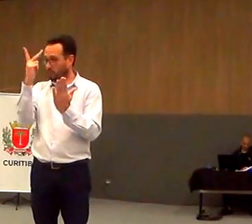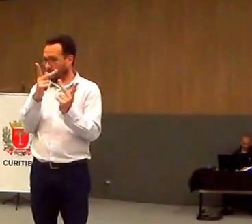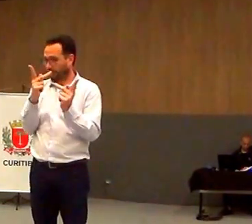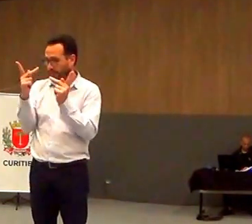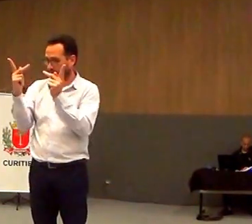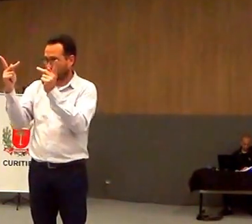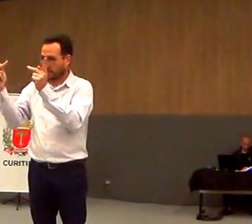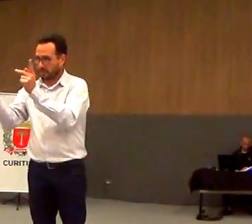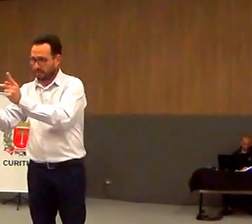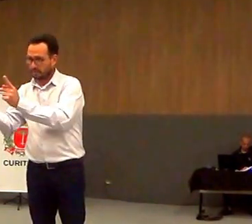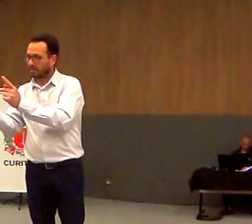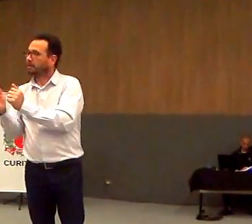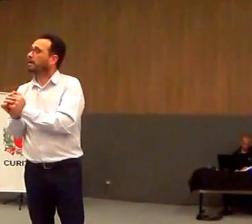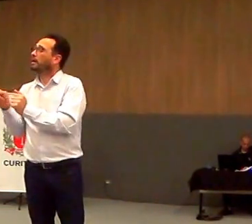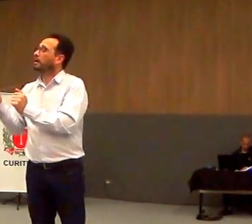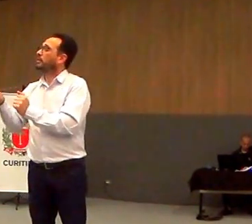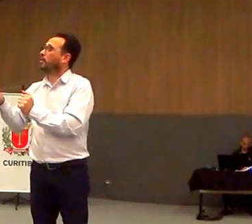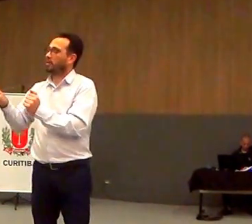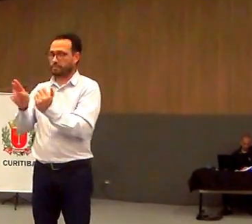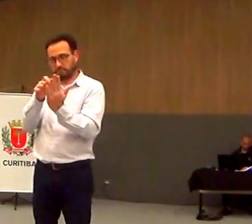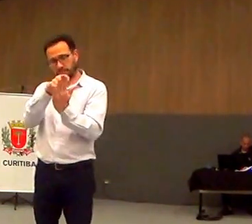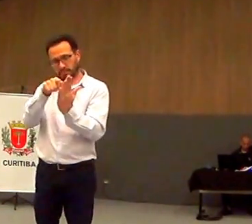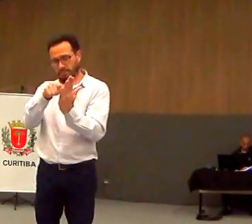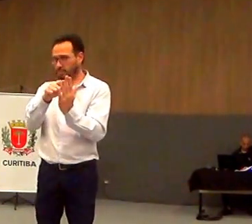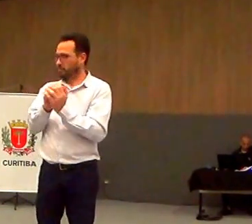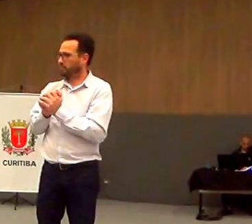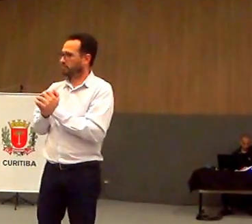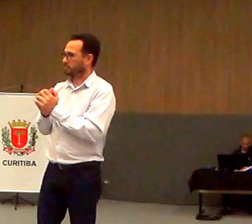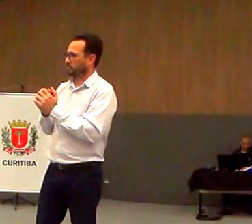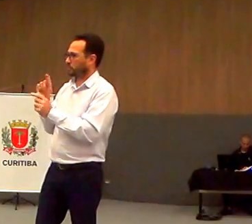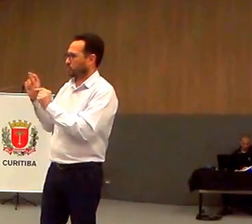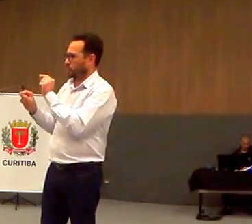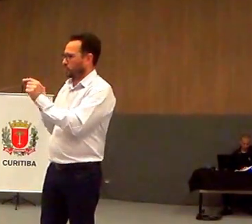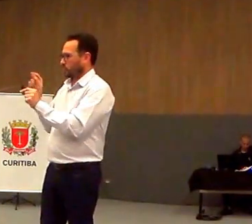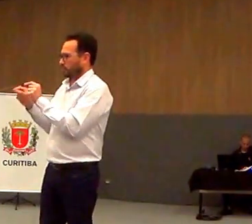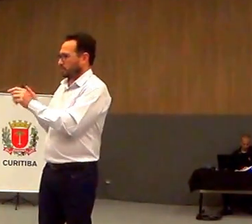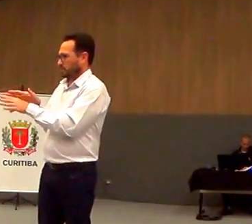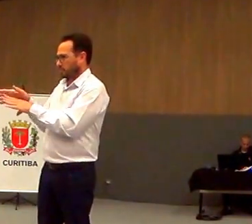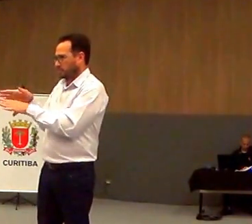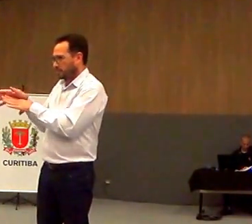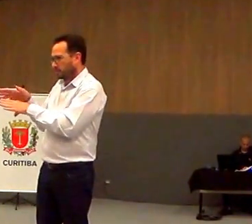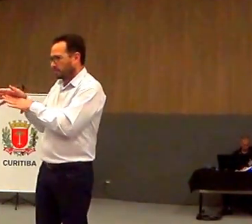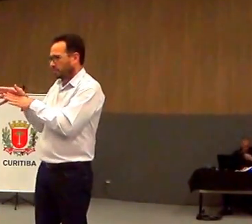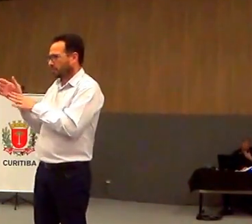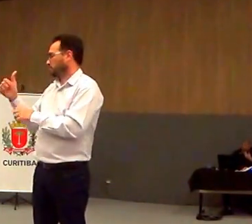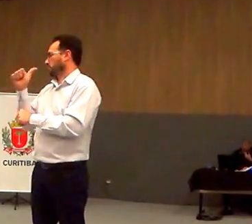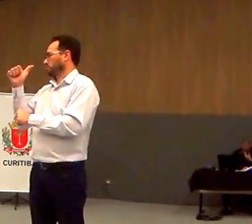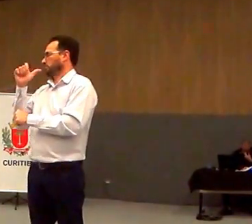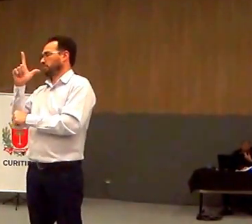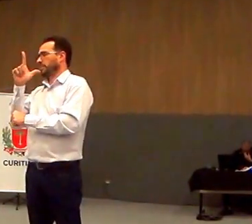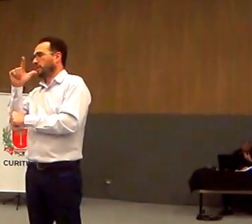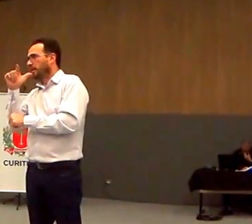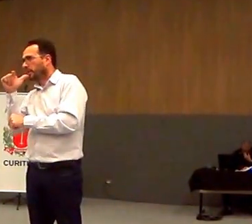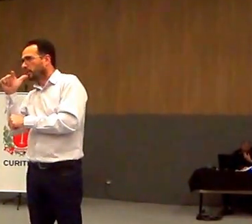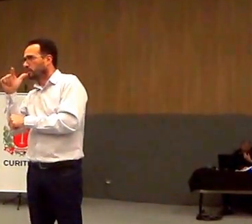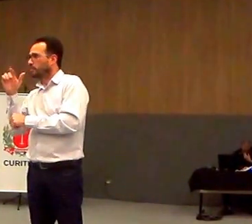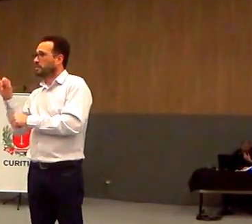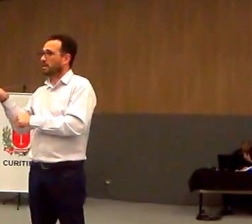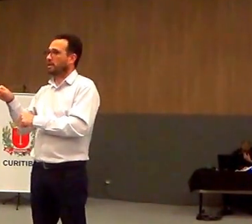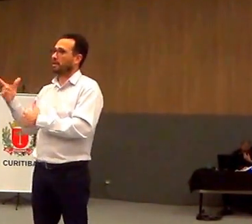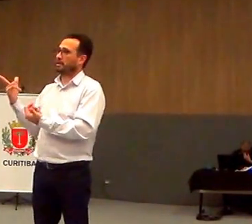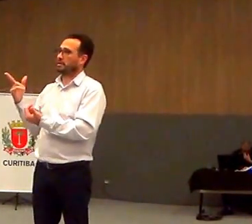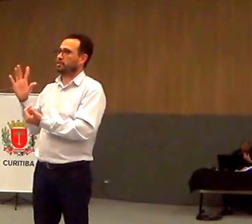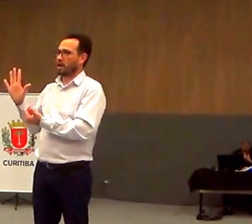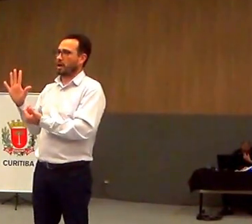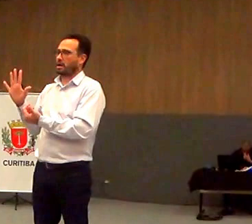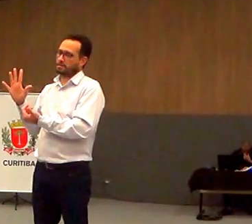visita, e é feito um acompanhamento, né, de orientações sobre ingestão de líquido, né, se informa se aquele idoso teve uma